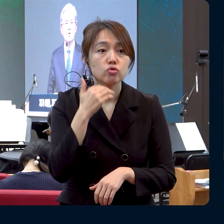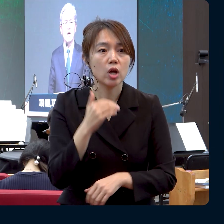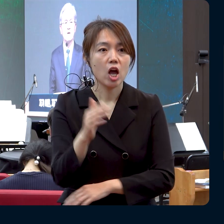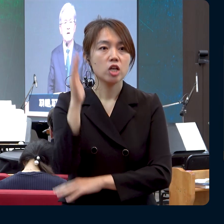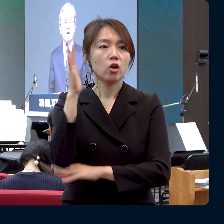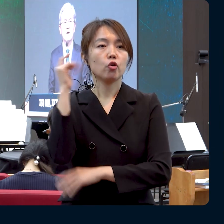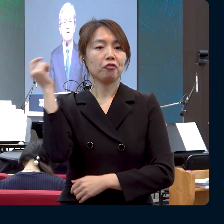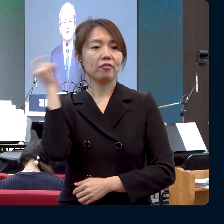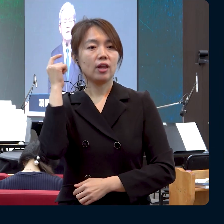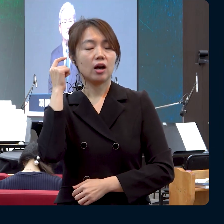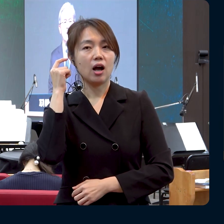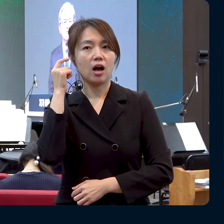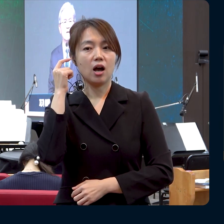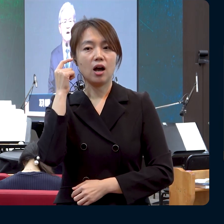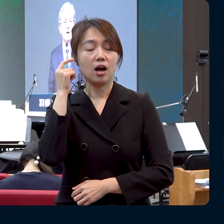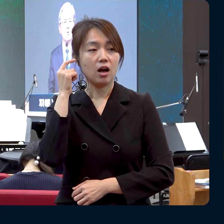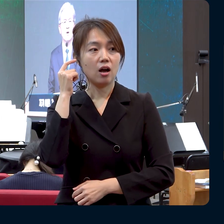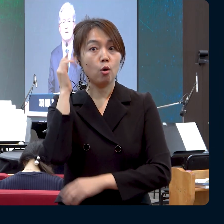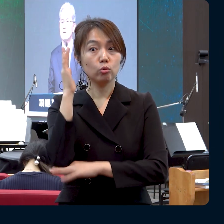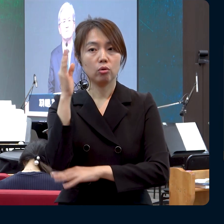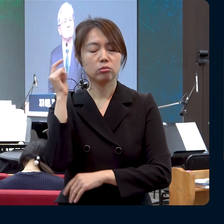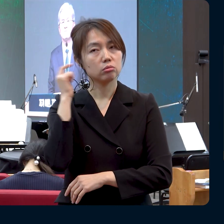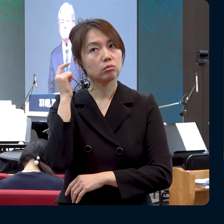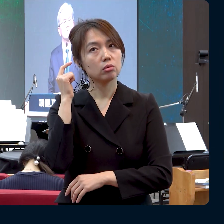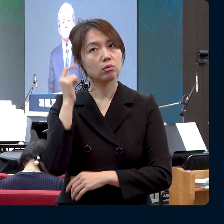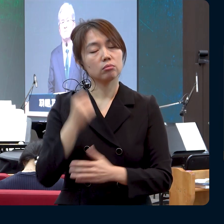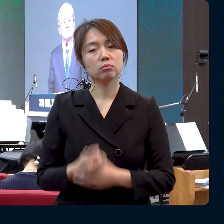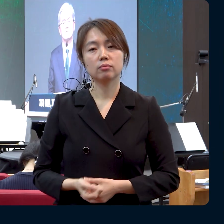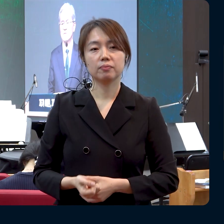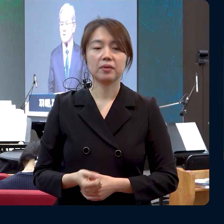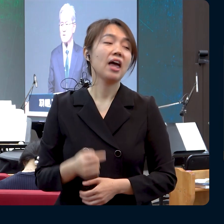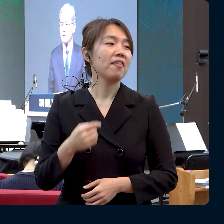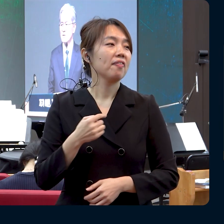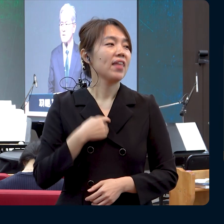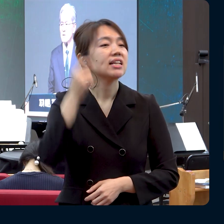자기도 모르게 그 말씀을 받고 있다가 고개를,